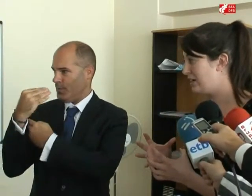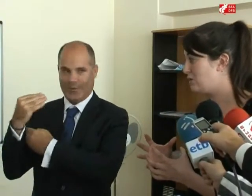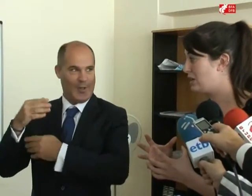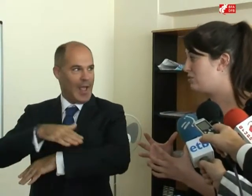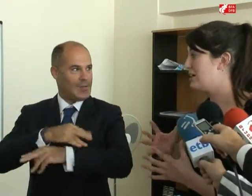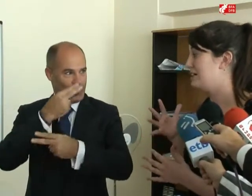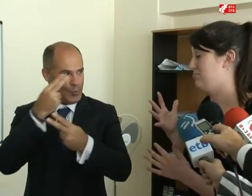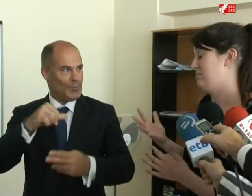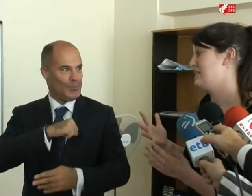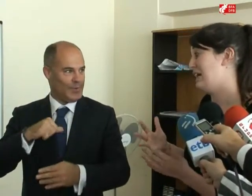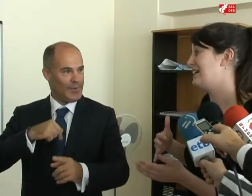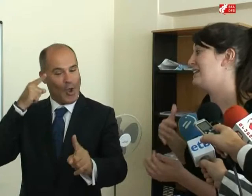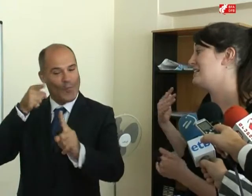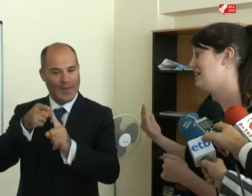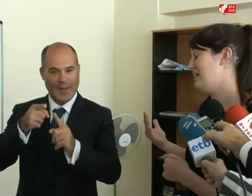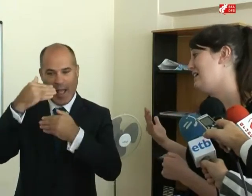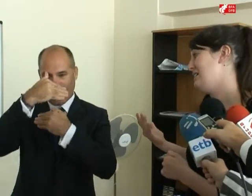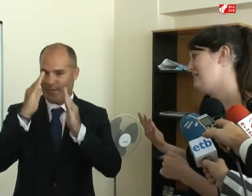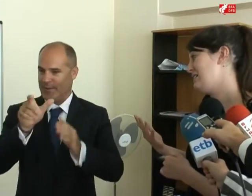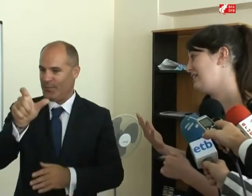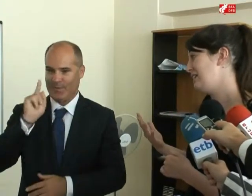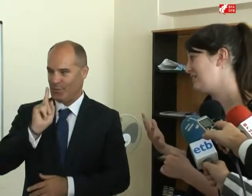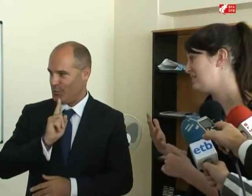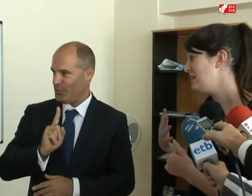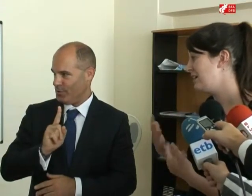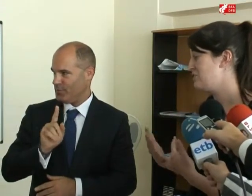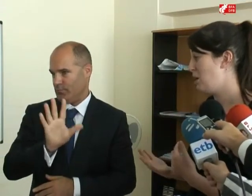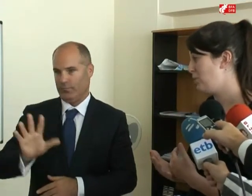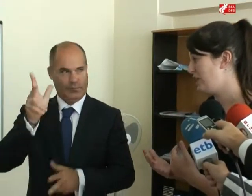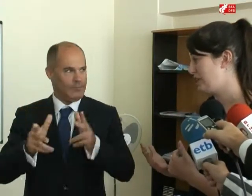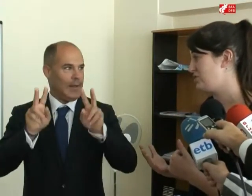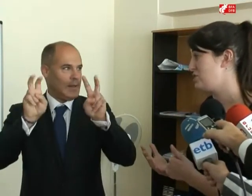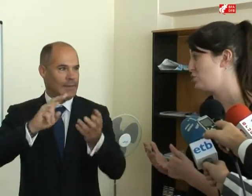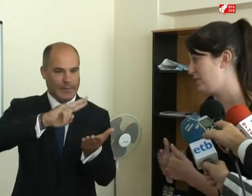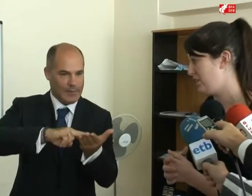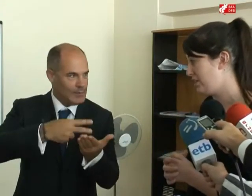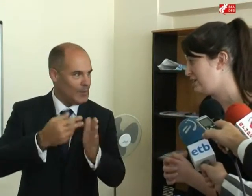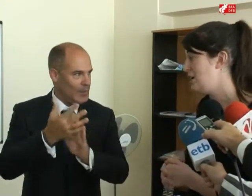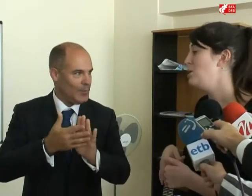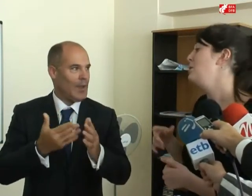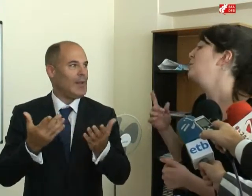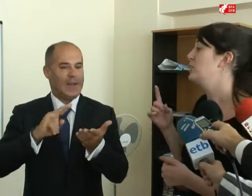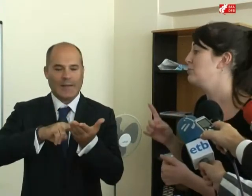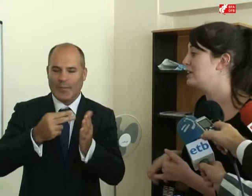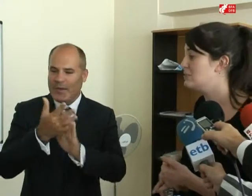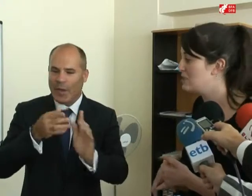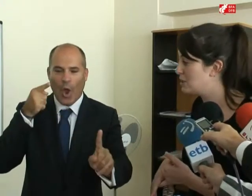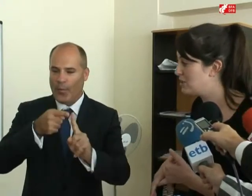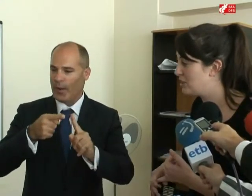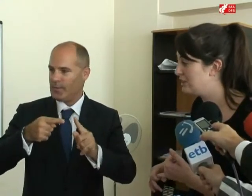Euskal Gorrak está gracias a las entidades que nos apoyan, que nos dan subvenciones. Por ejemplo, tenemos el servicio de